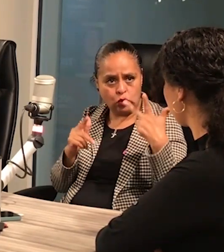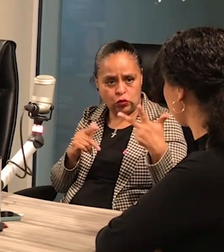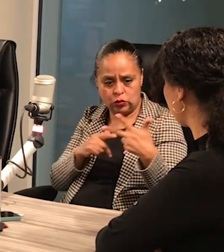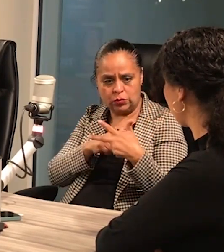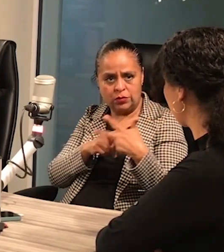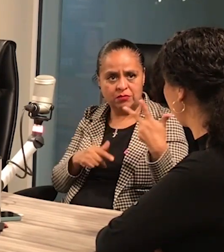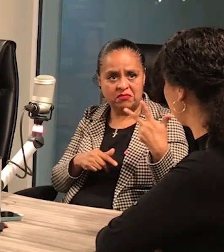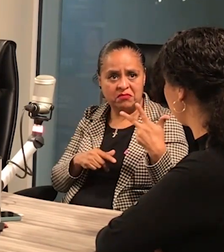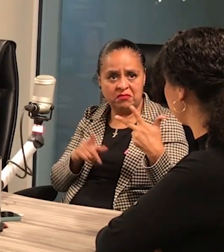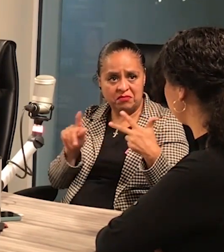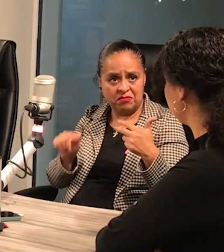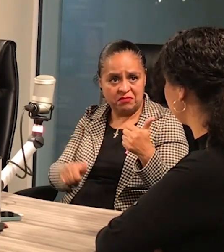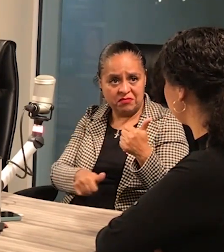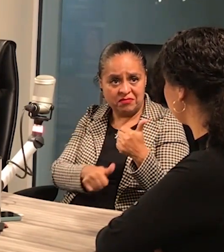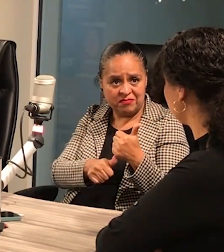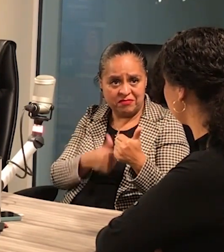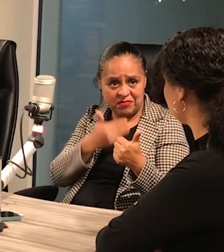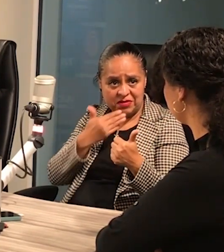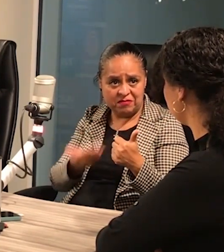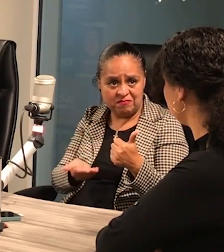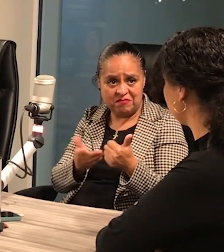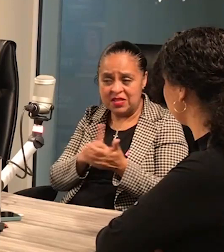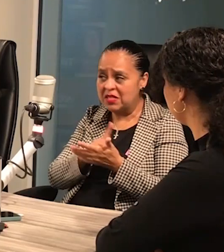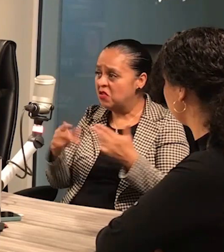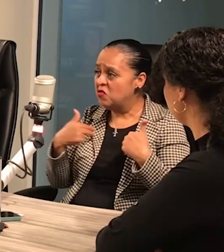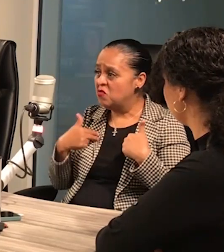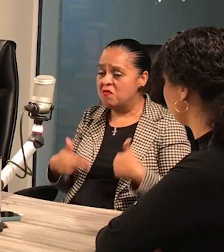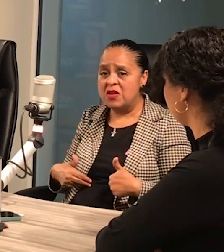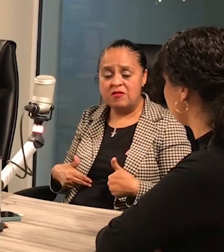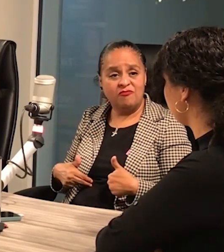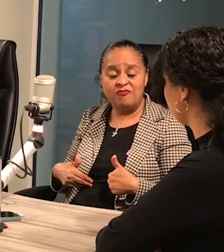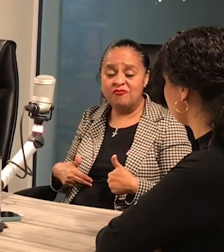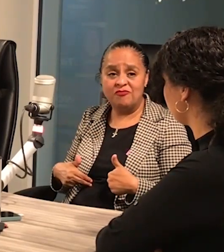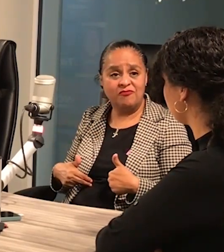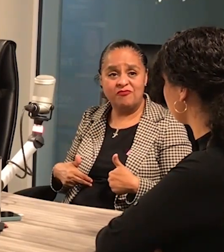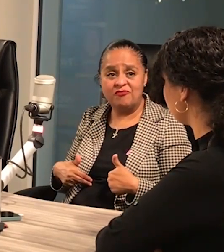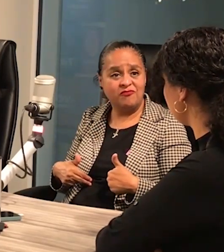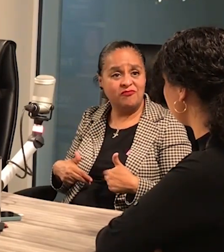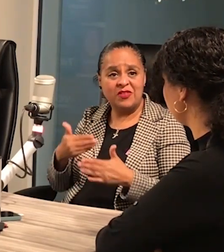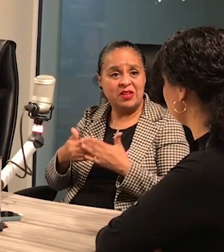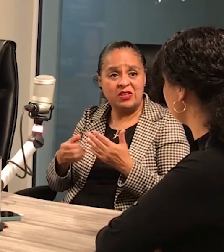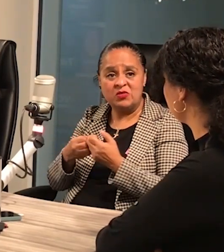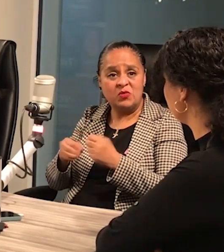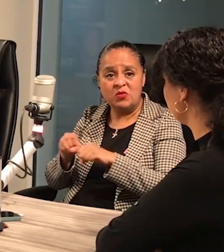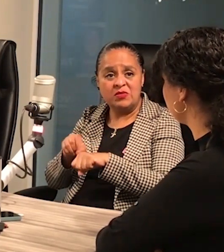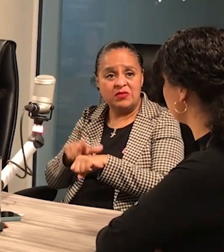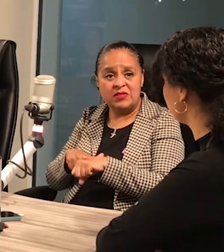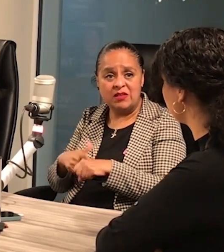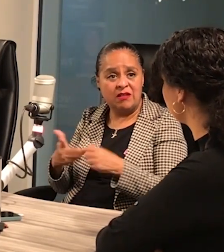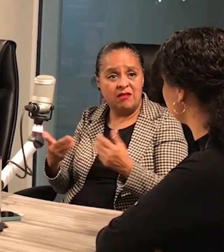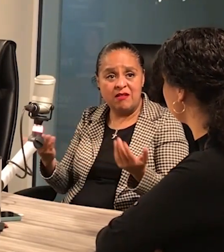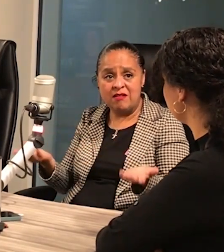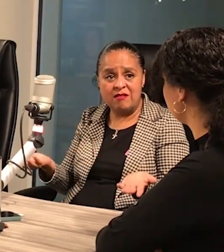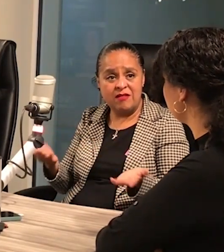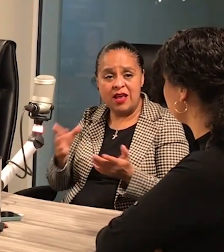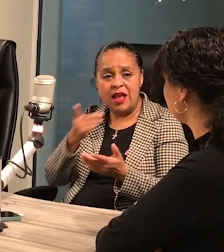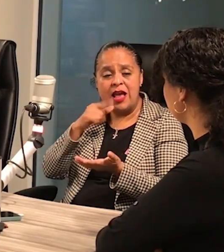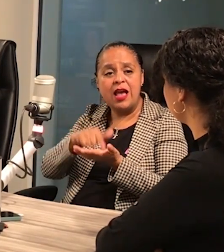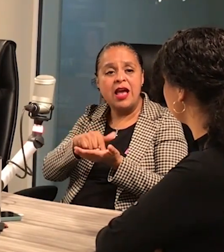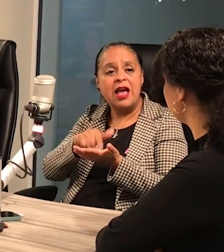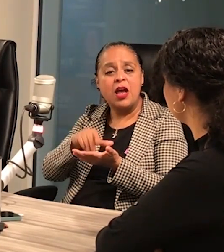todos respalden con un enfoque de derechos humanos, con un enfoque del modelo social que está plasmado en la